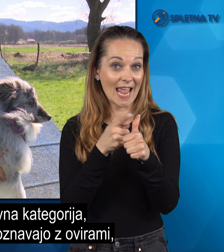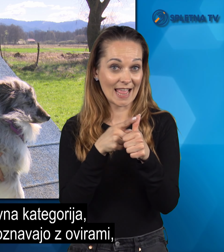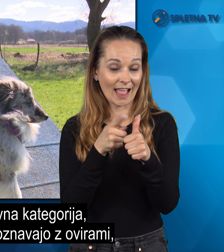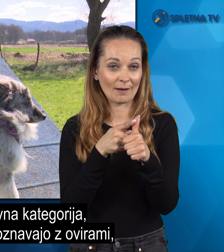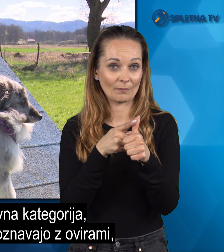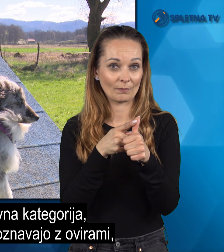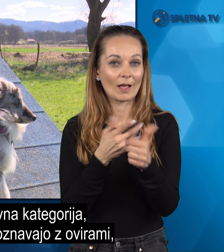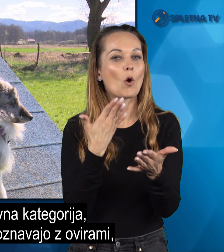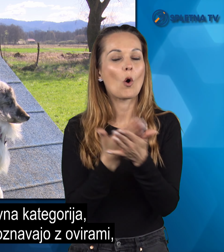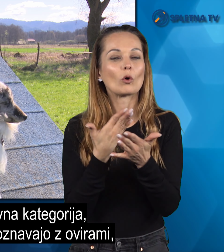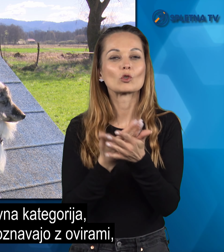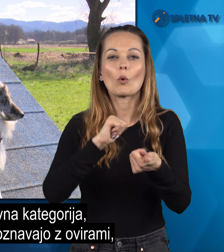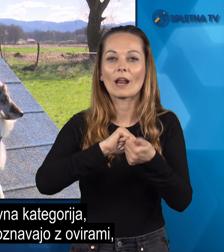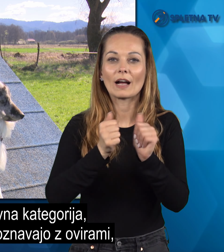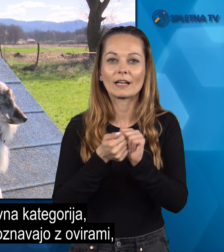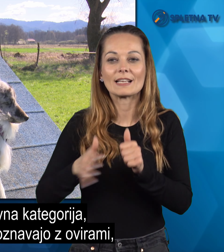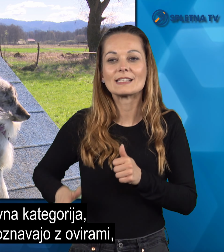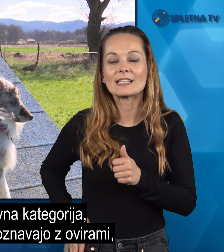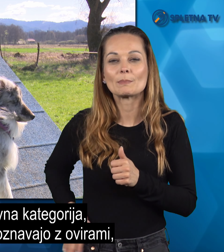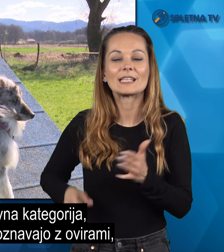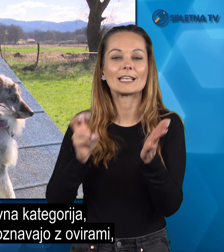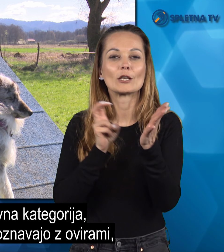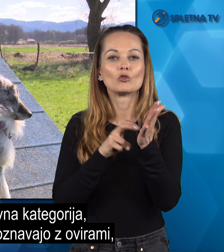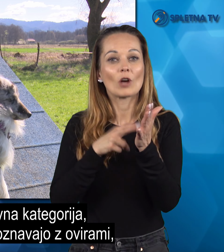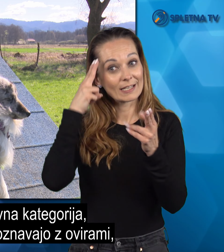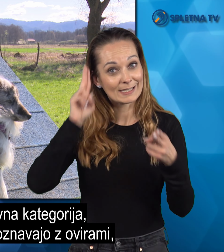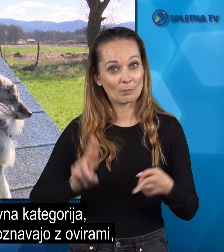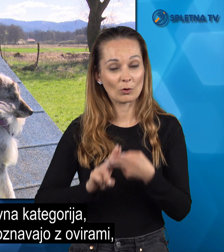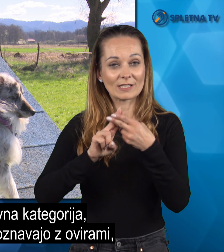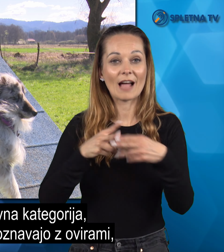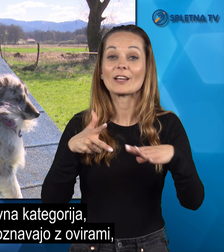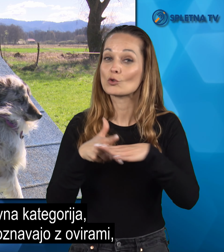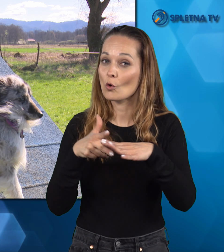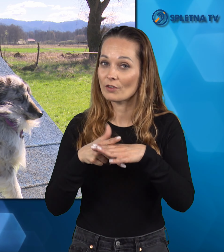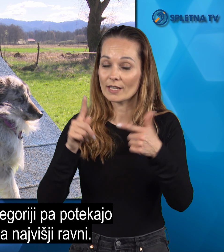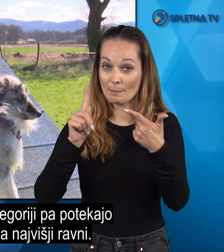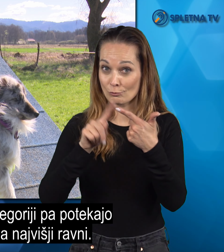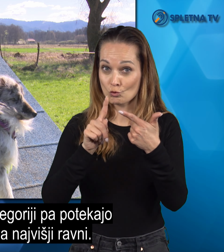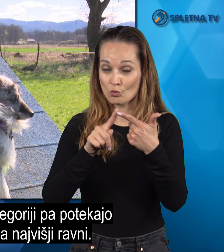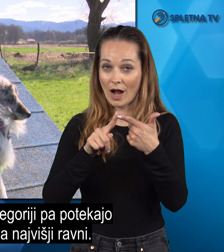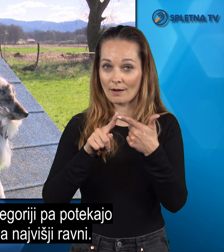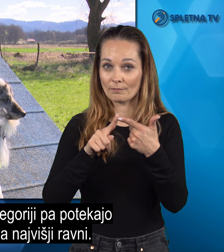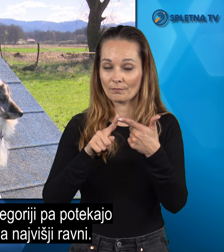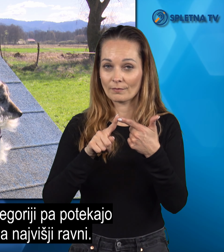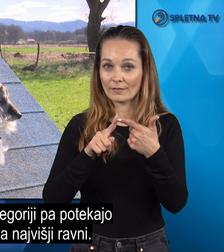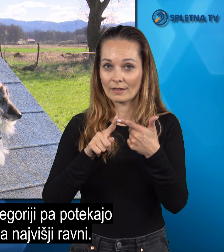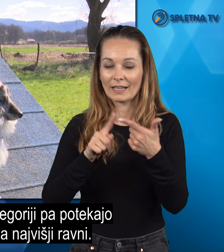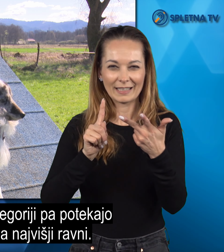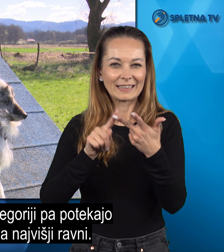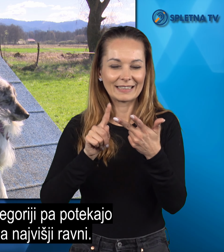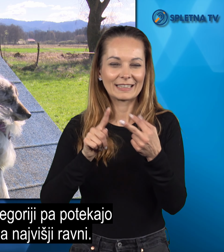1 je osnovna kategorija, kjer se psi še spoznavajo z ovirami, potem v